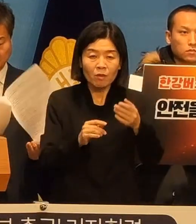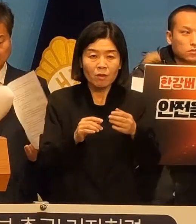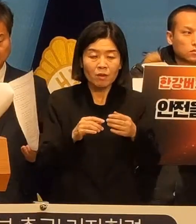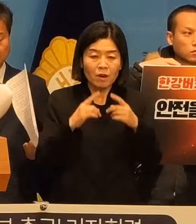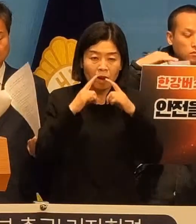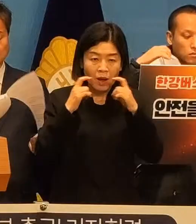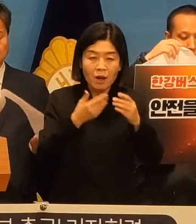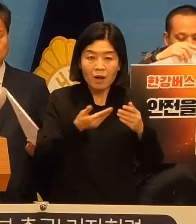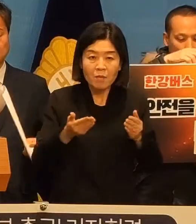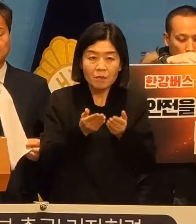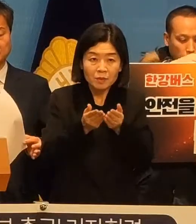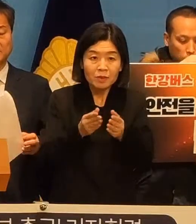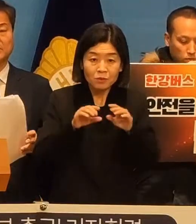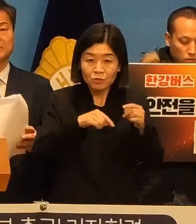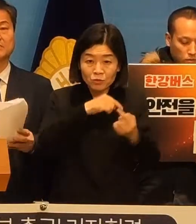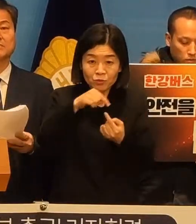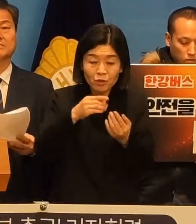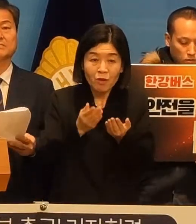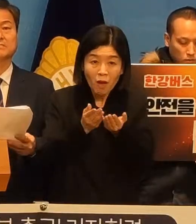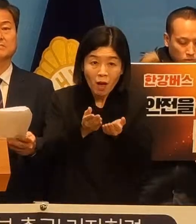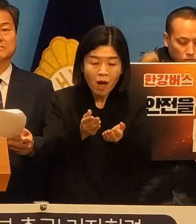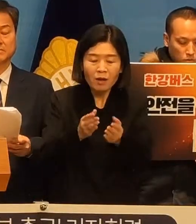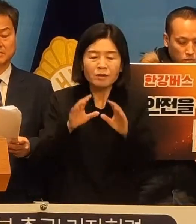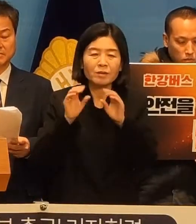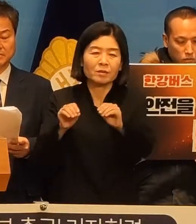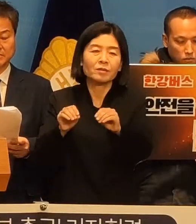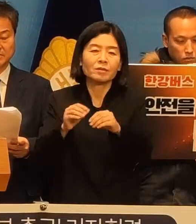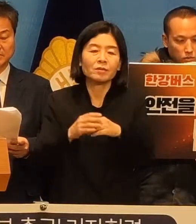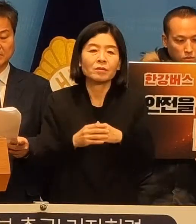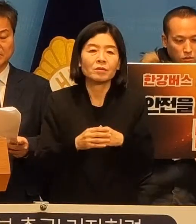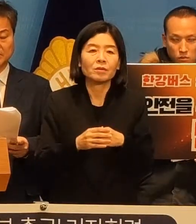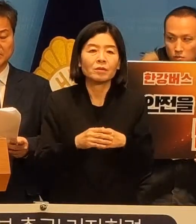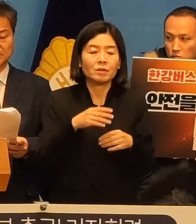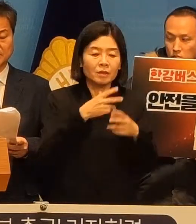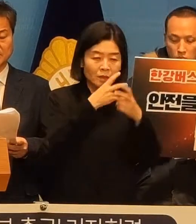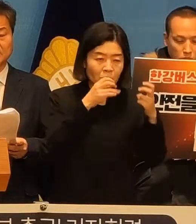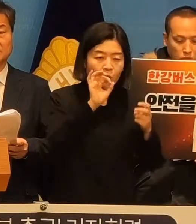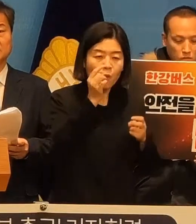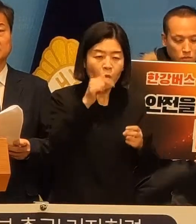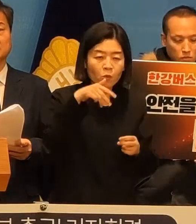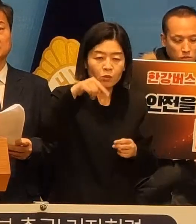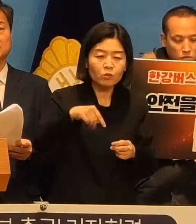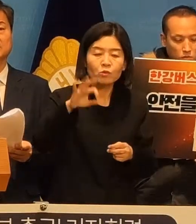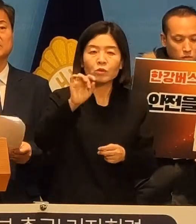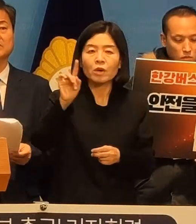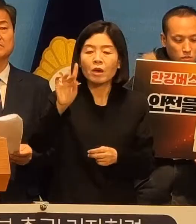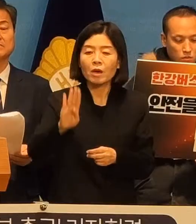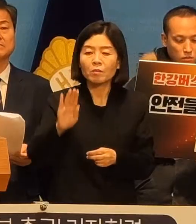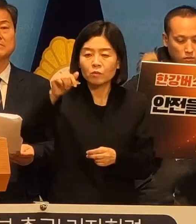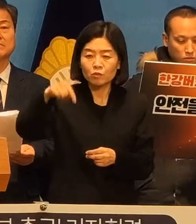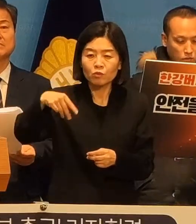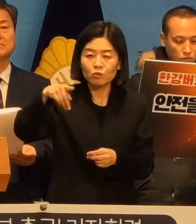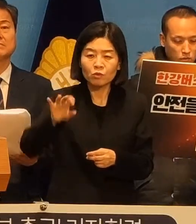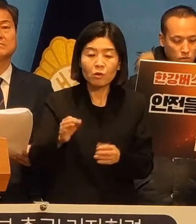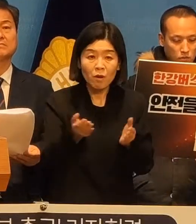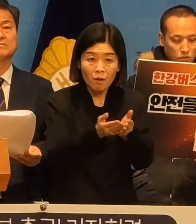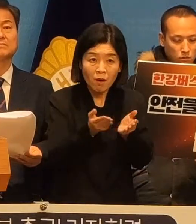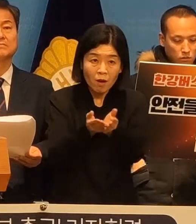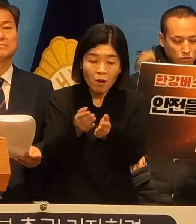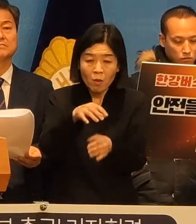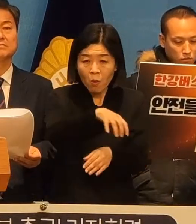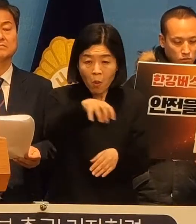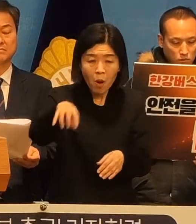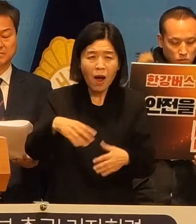계획을 즉각 중단해야 합니다. 하나, 잠실 옥수 압구정 선착장은 보다 안전한 위치로